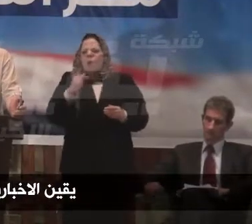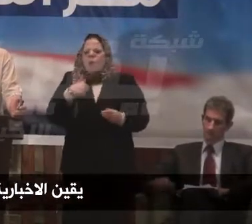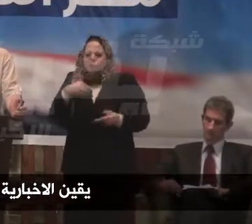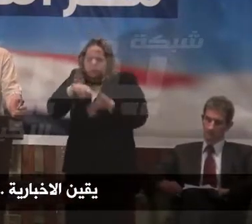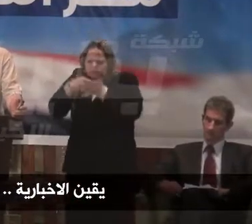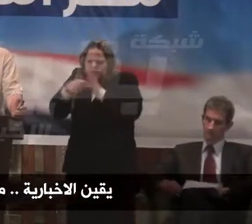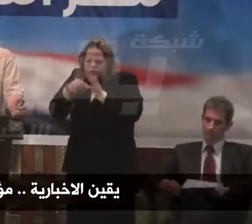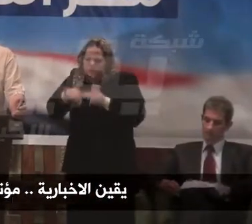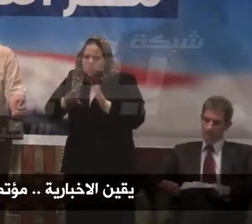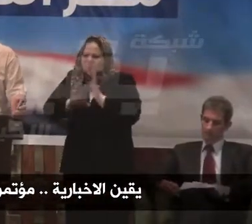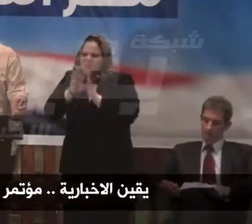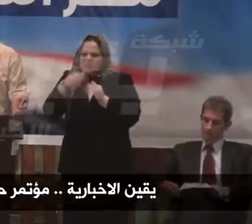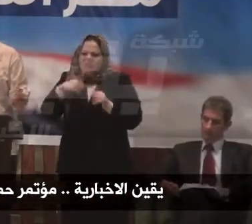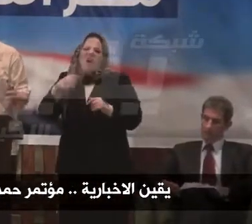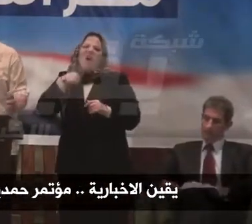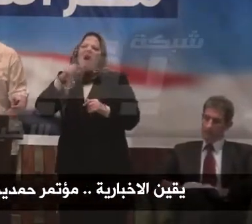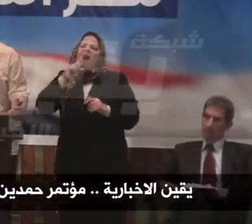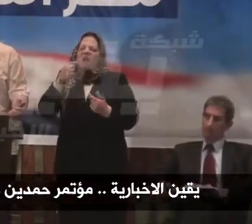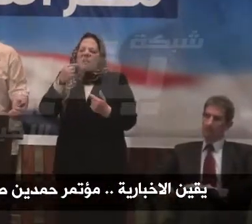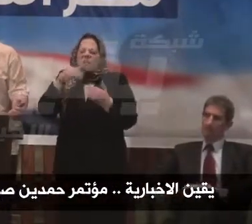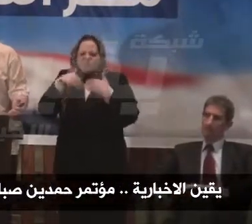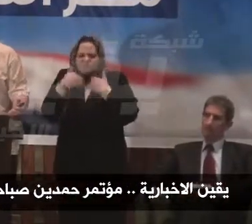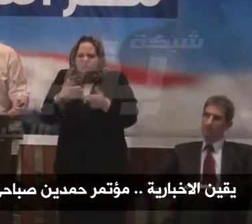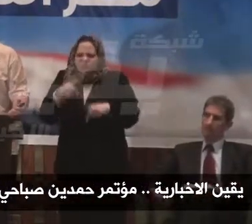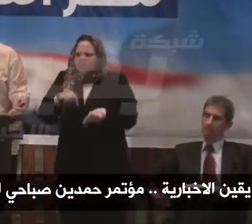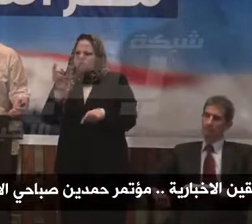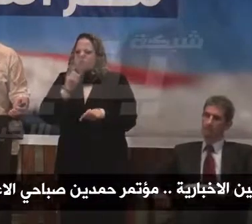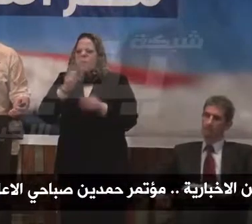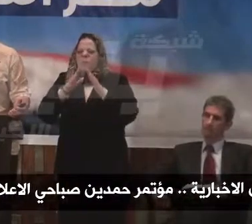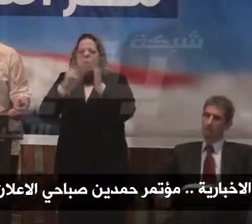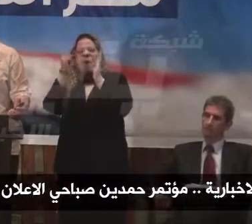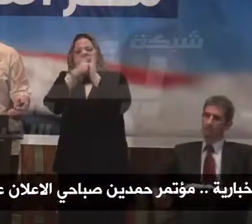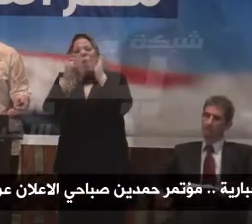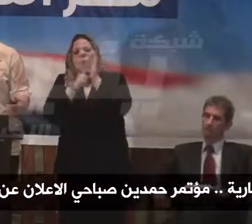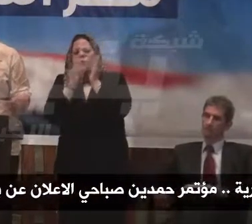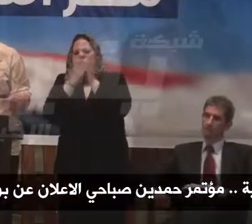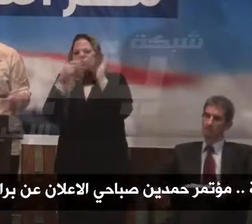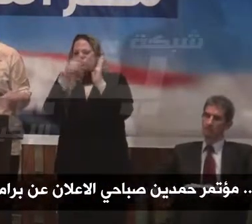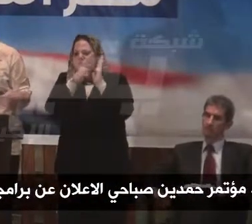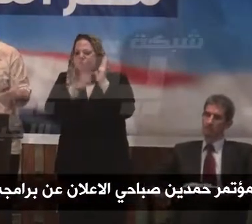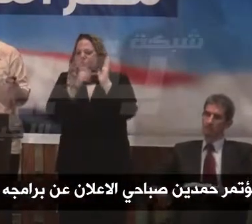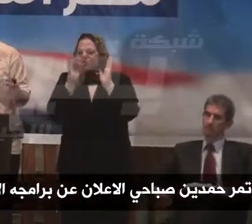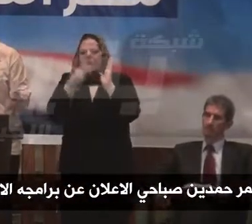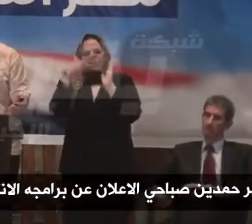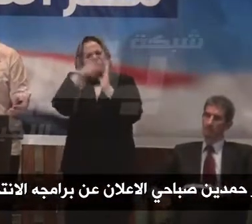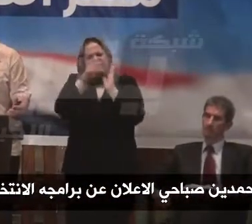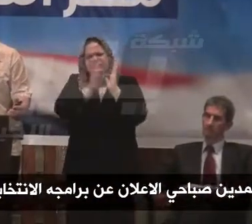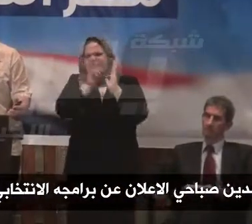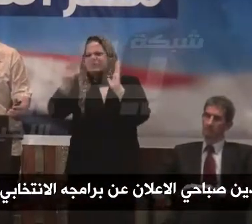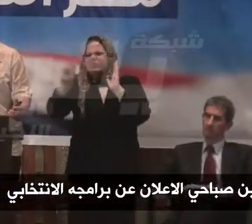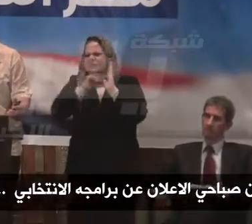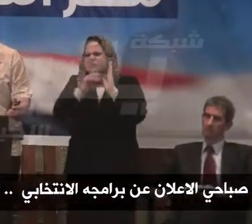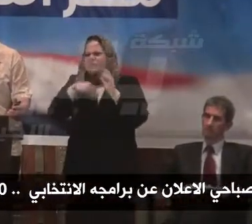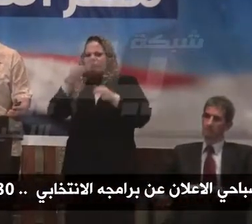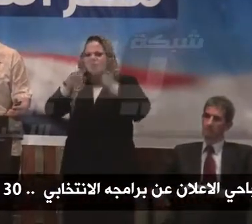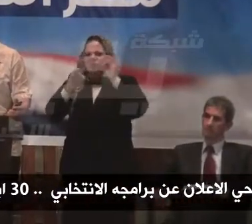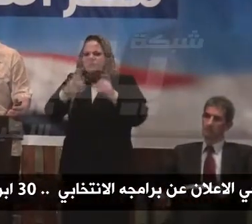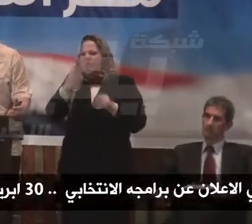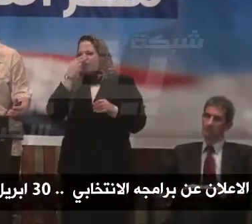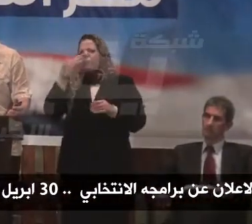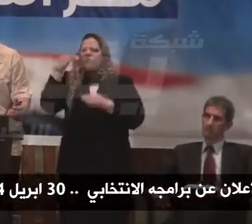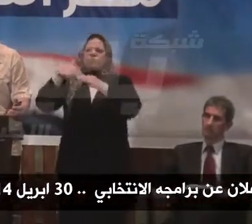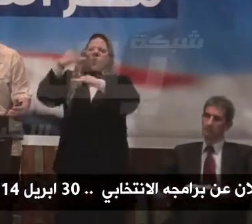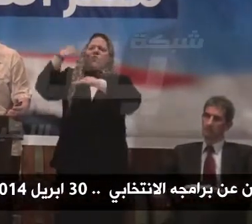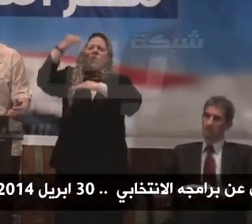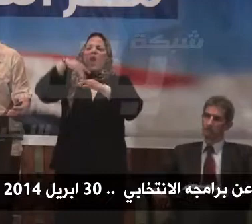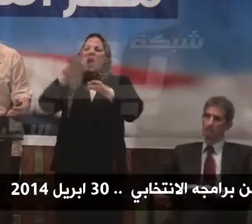علينا ان نظل نتكلم عن العدل وعن احترام القانون رغم ان غيرنا قد سبقونا بعشرات السنين.